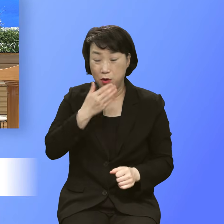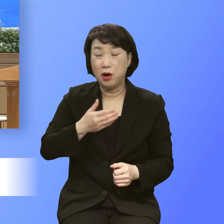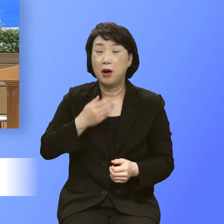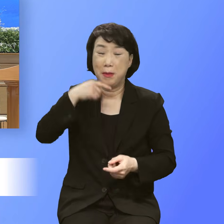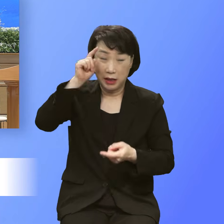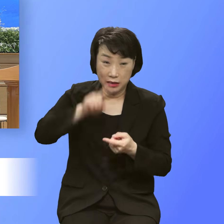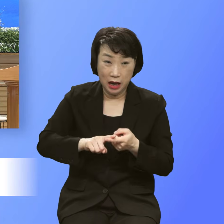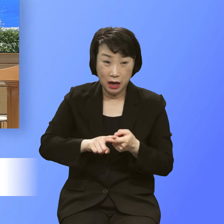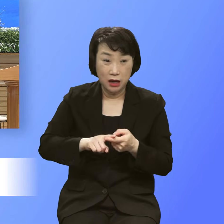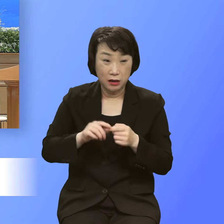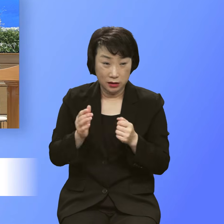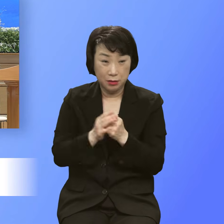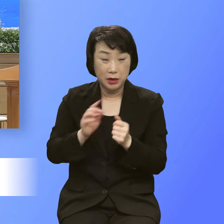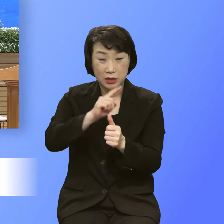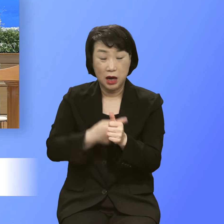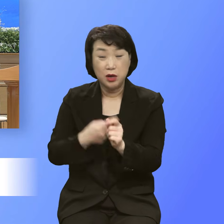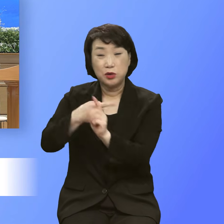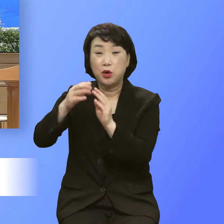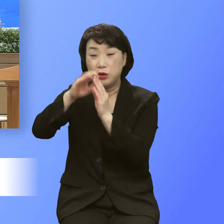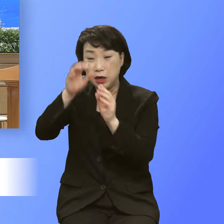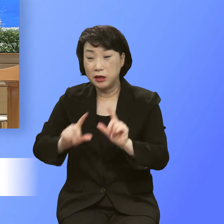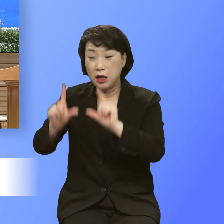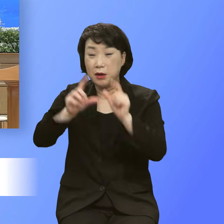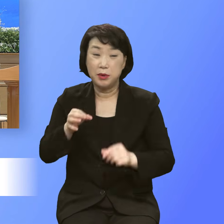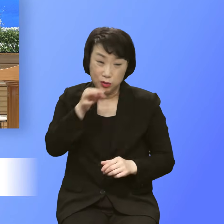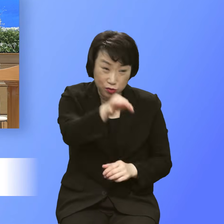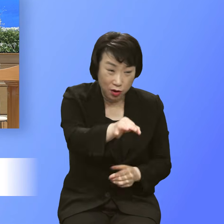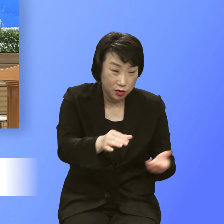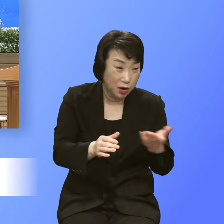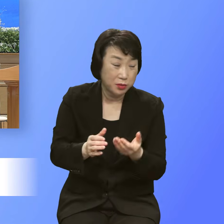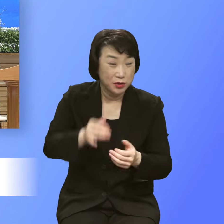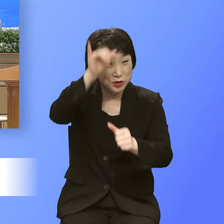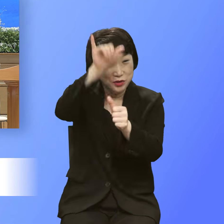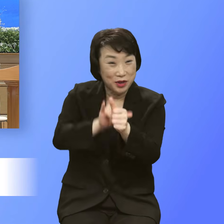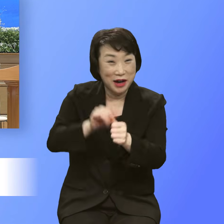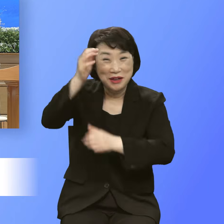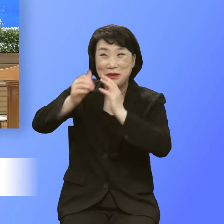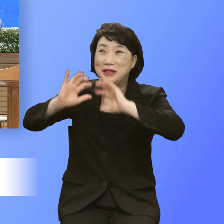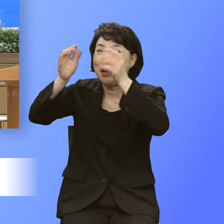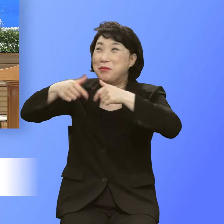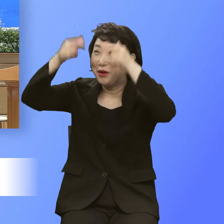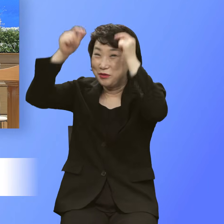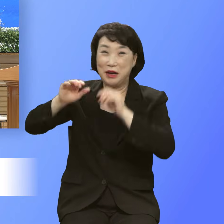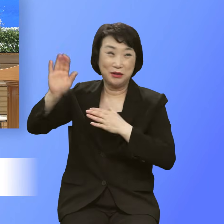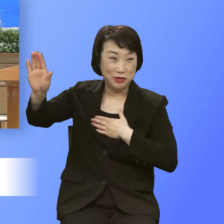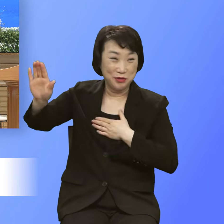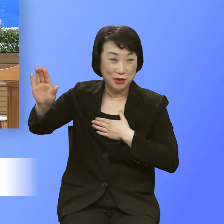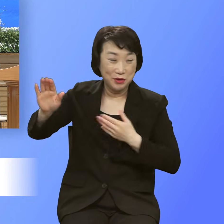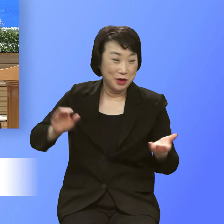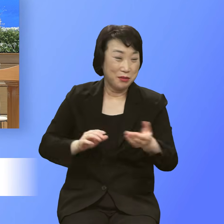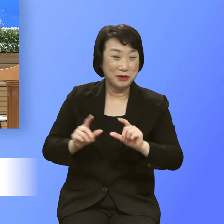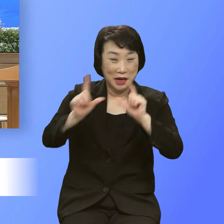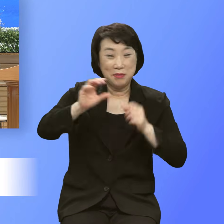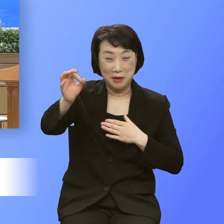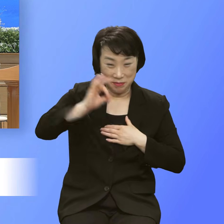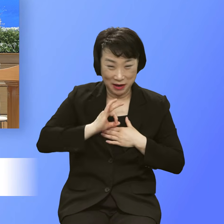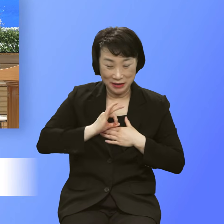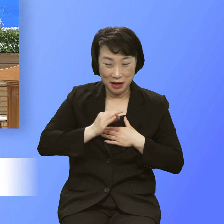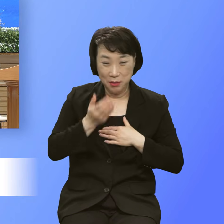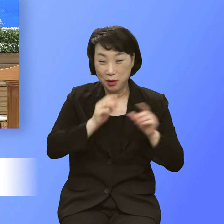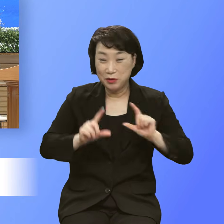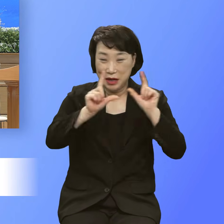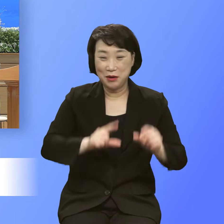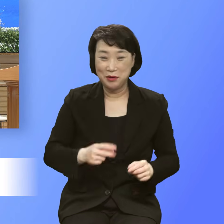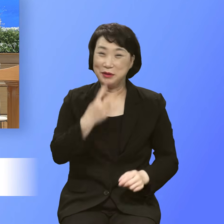생활비로 생활하게 되면 너는 충성의 하늘에 면류관이 크고 생활비는 받아서 살고 있으니 네 마음과 정신을 이렇게 할